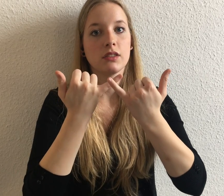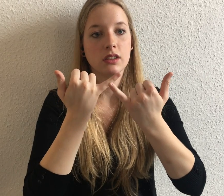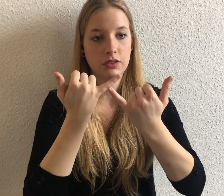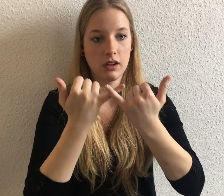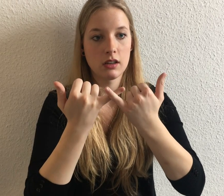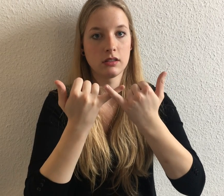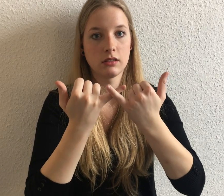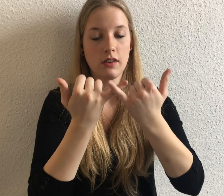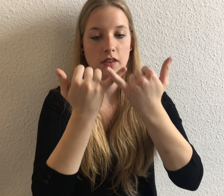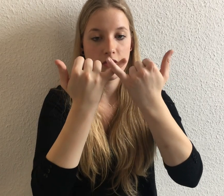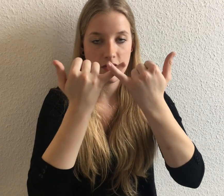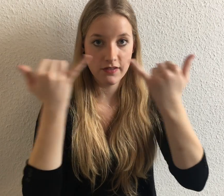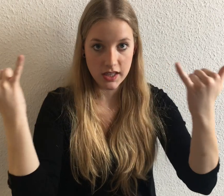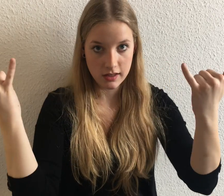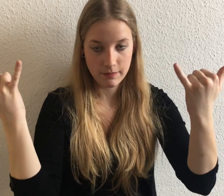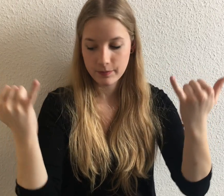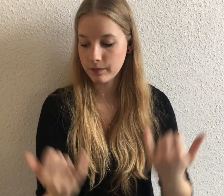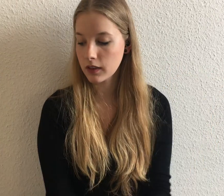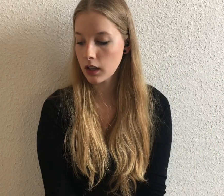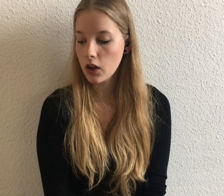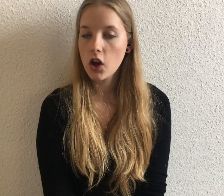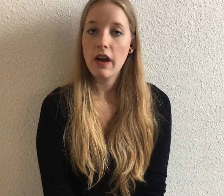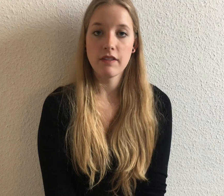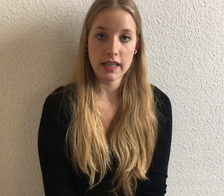diese Frage. Wie?